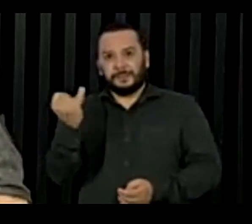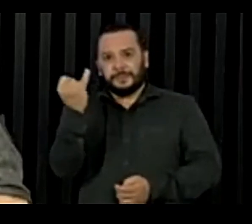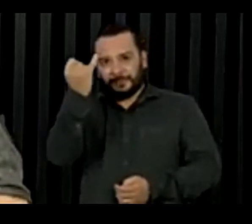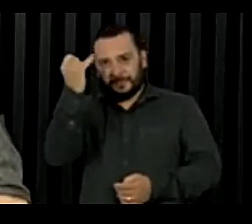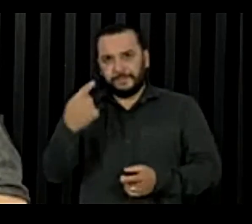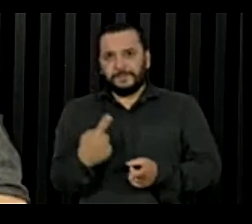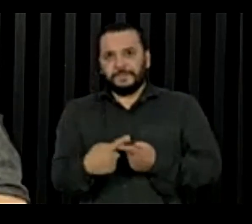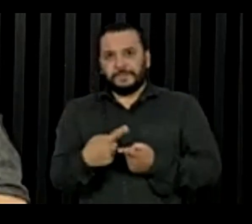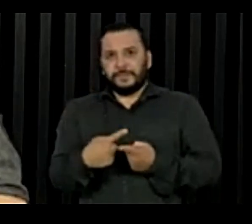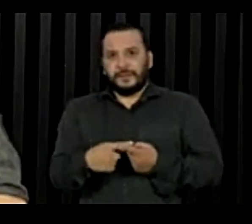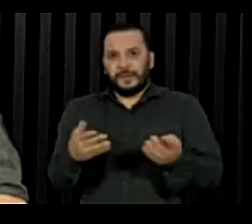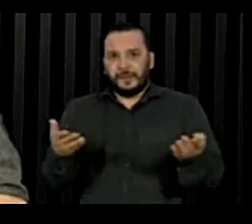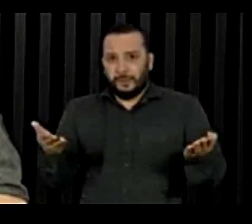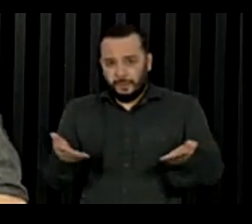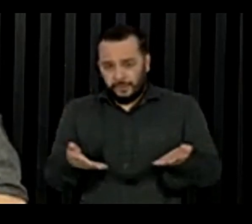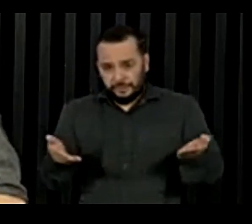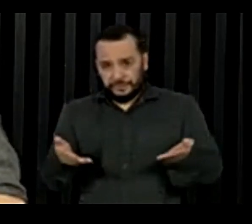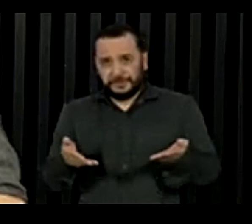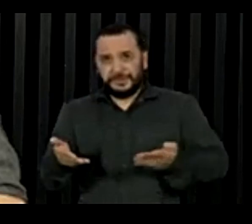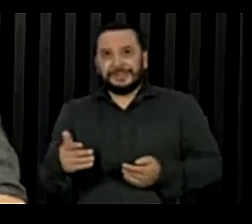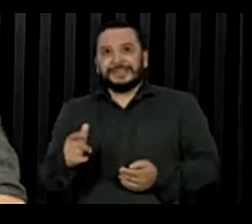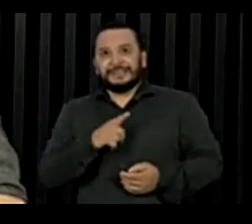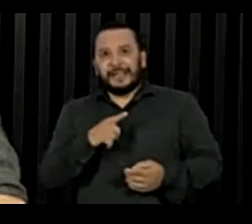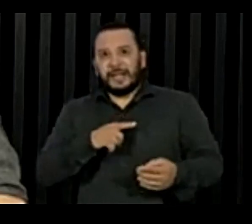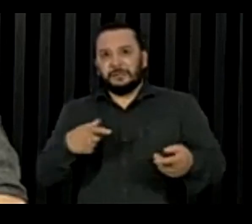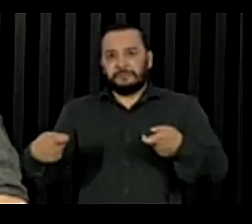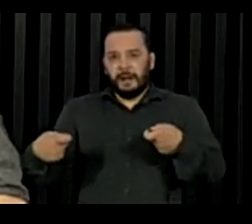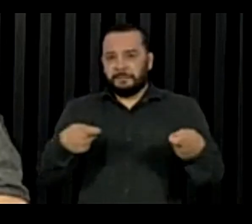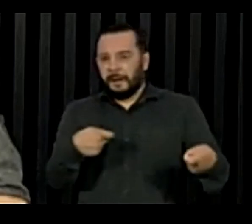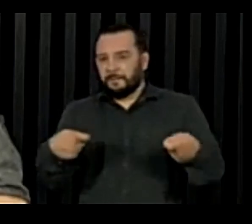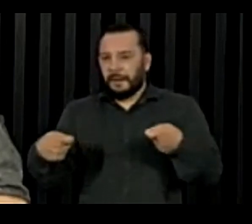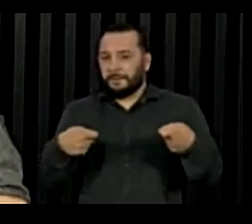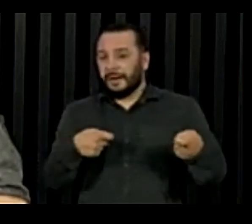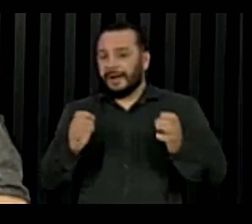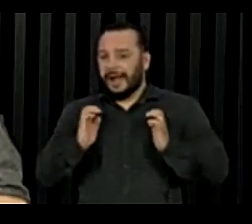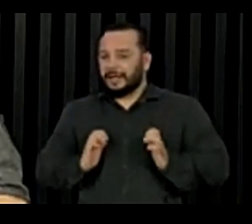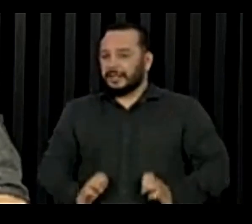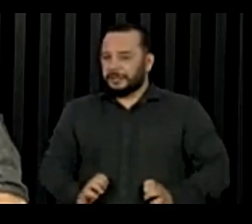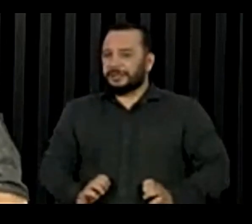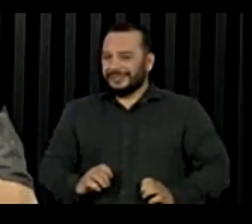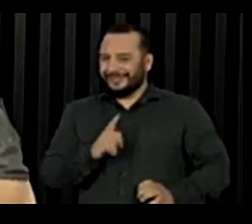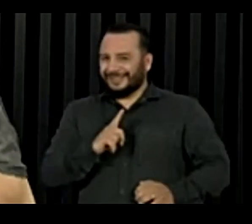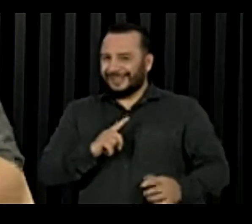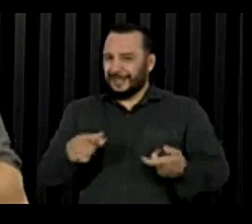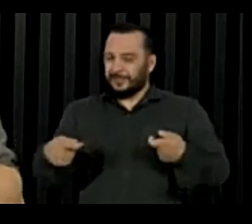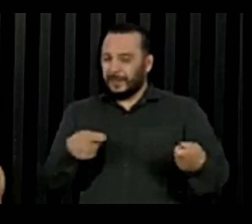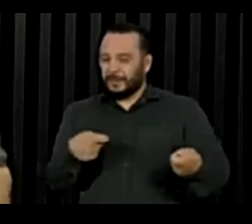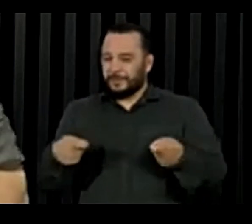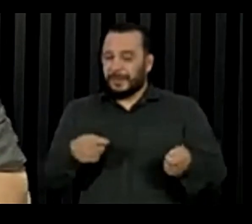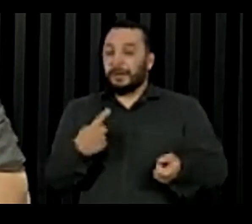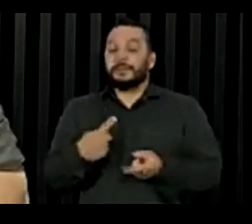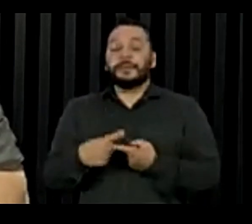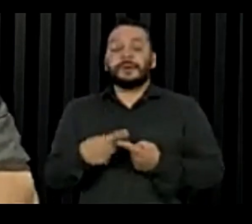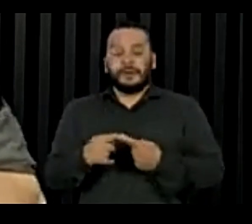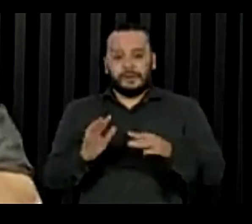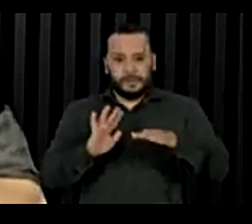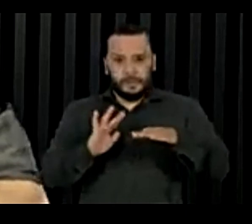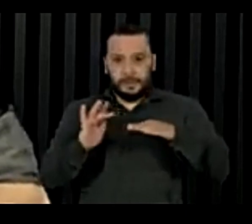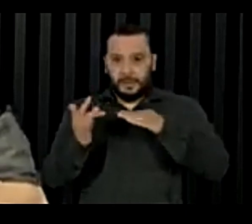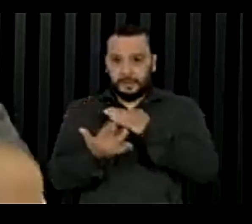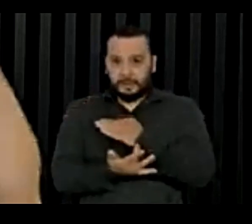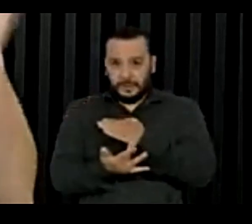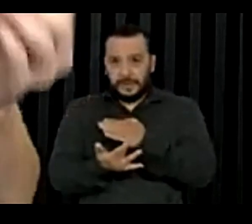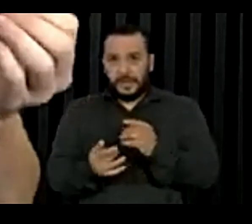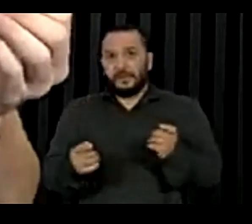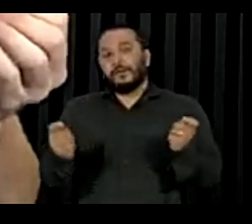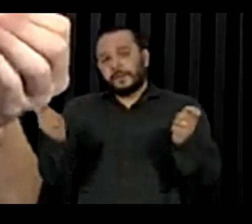um cenário hoje que há um embate ético dentro dessa pergunta, né? Porque as redes sociais, elas podem colocar